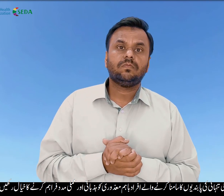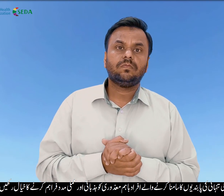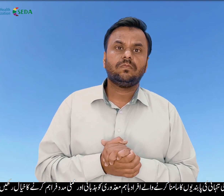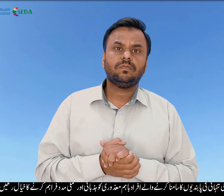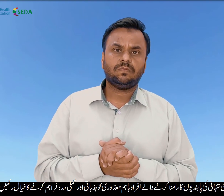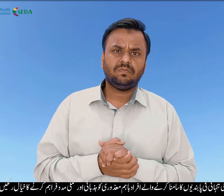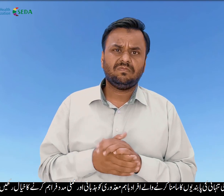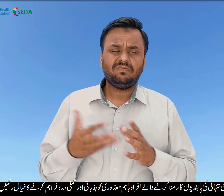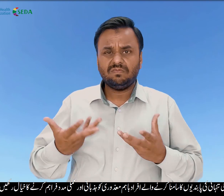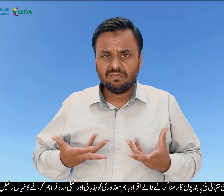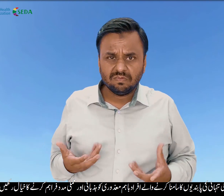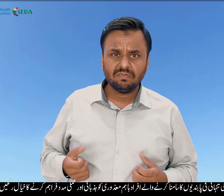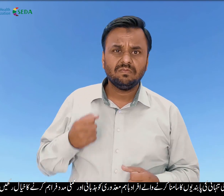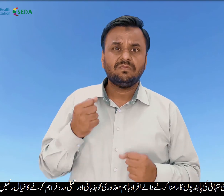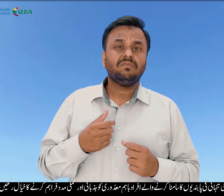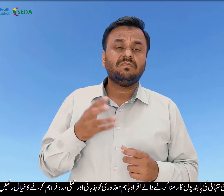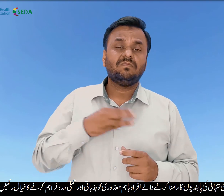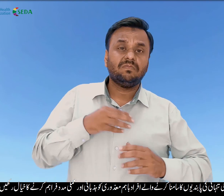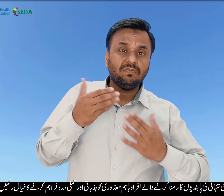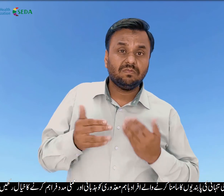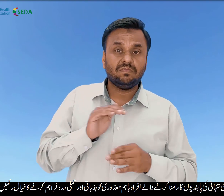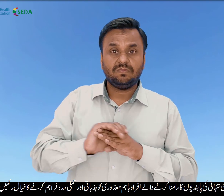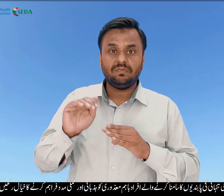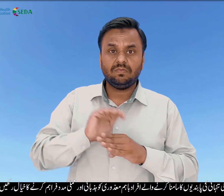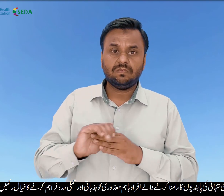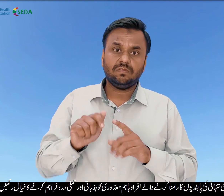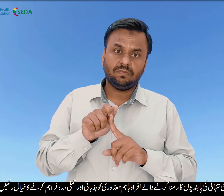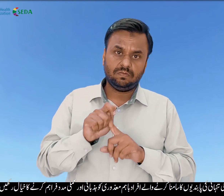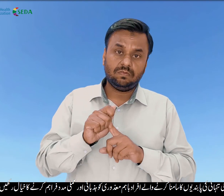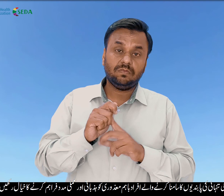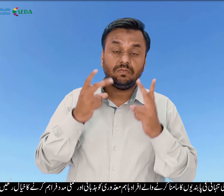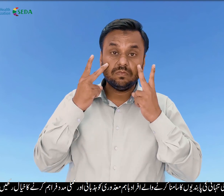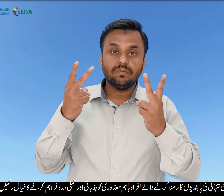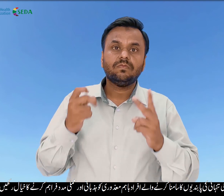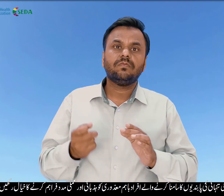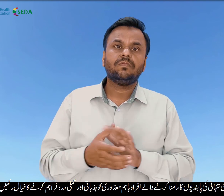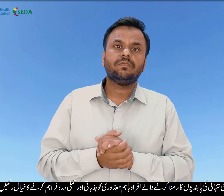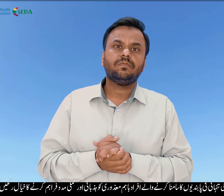معذوری کو جذباتی اور عملی مدد فراہم کرنے کا خیال رکھیں۔